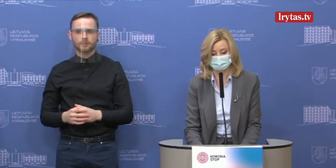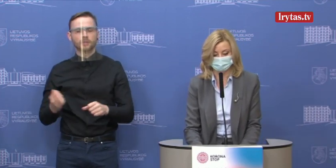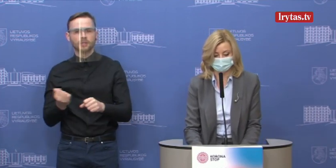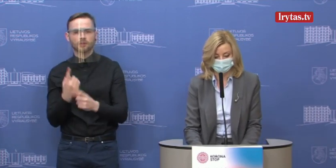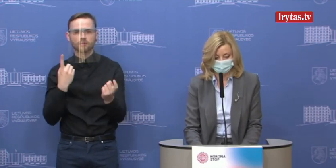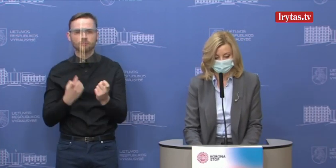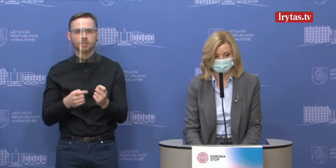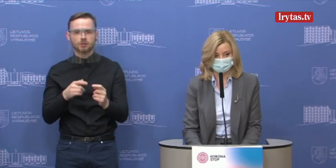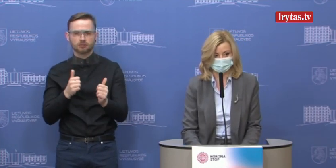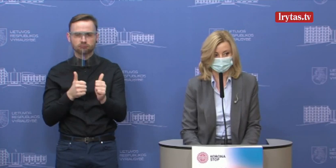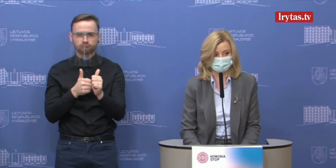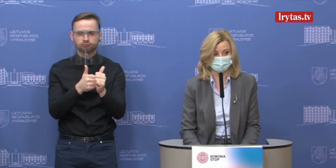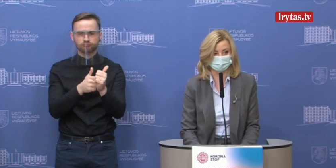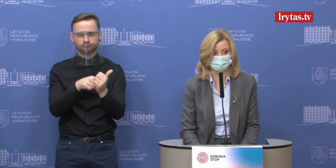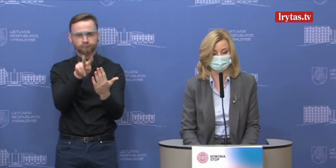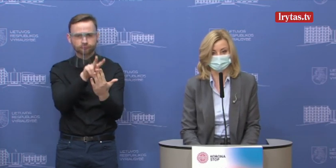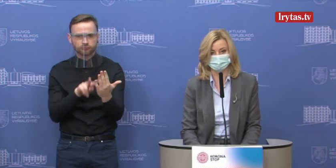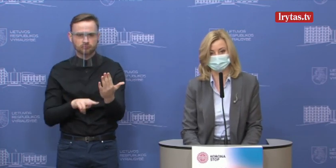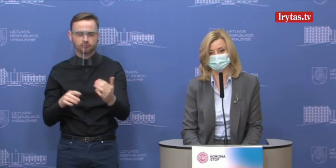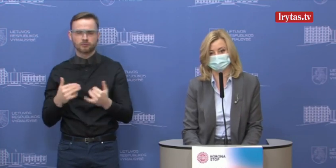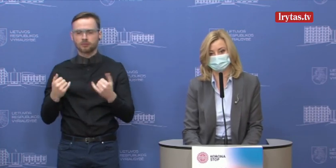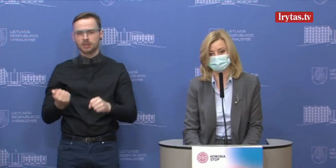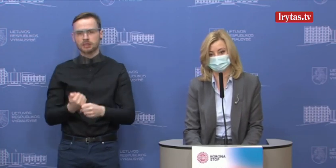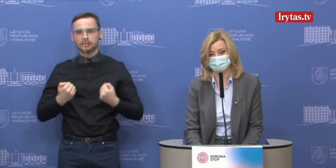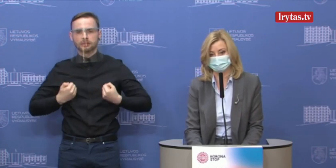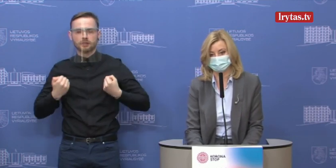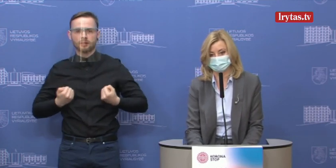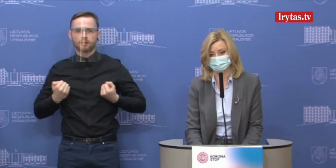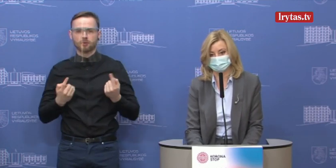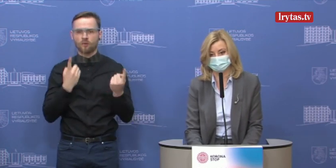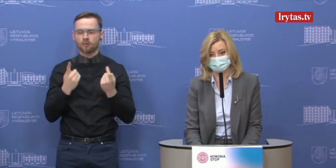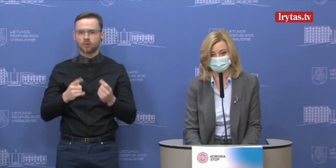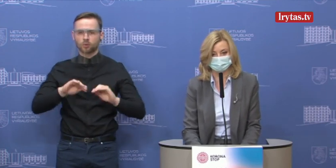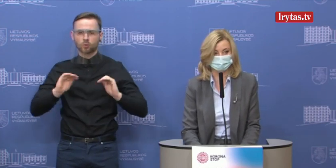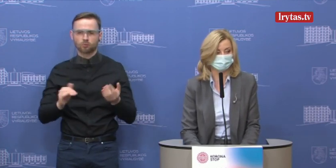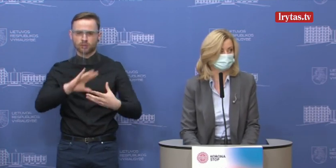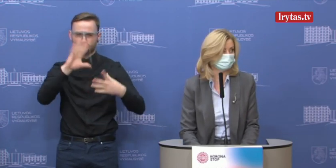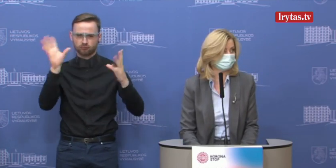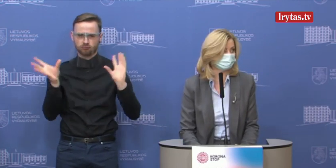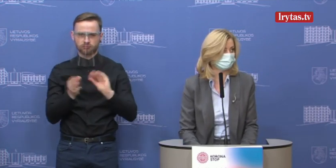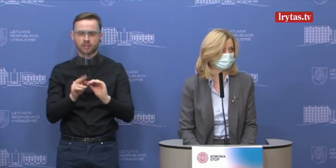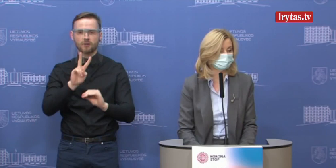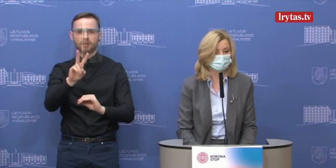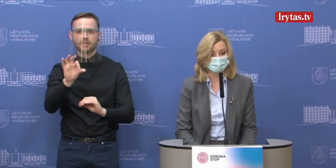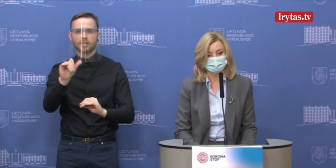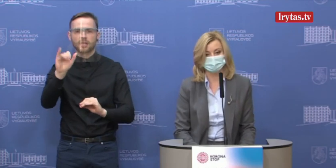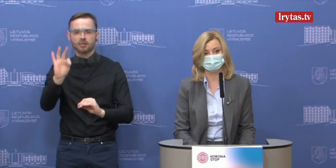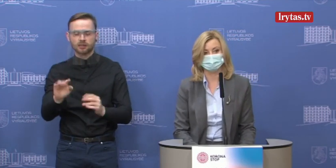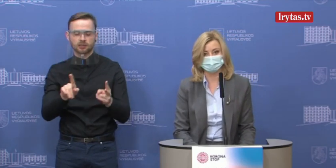paprasčiausia, mes ją dabar siekiame apibendrinti ir patalpinti mūsų FSATO tinklapyje, taip pat